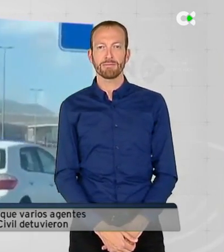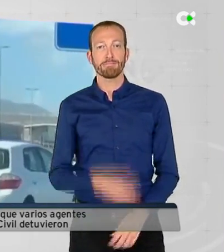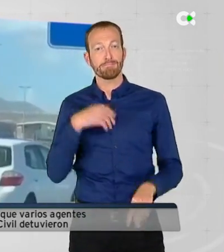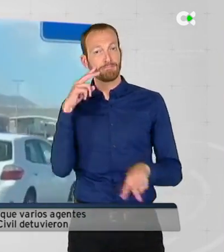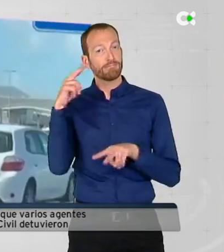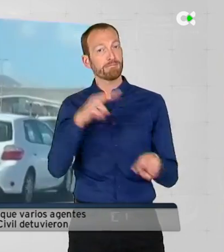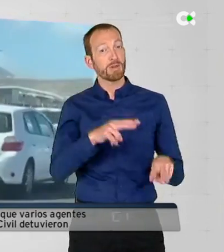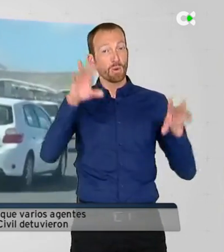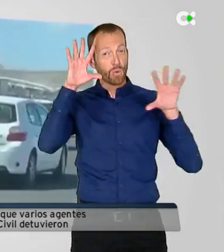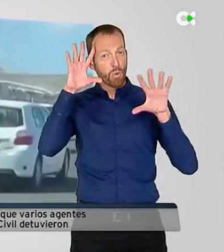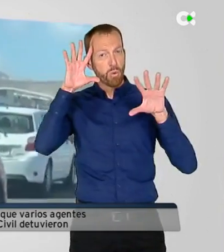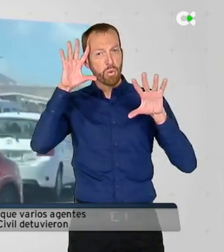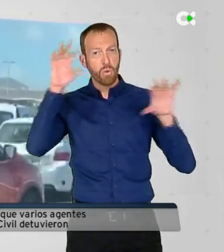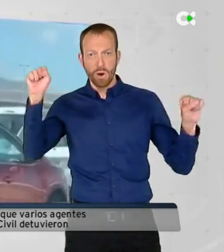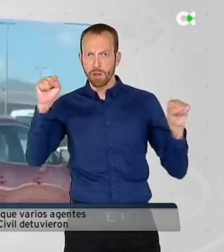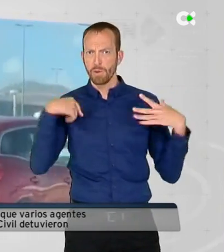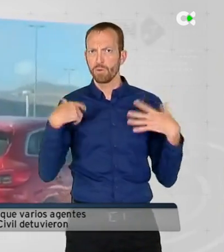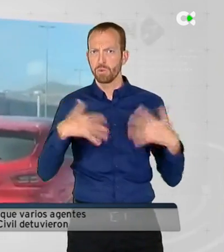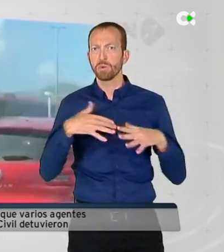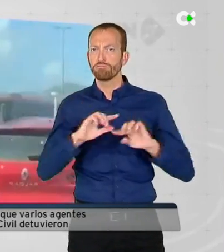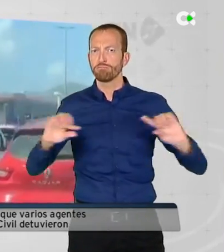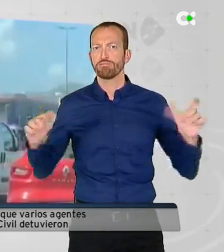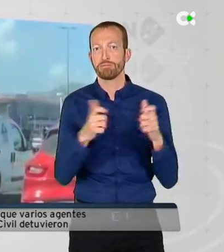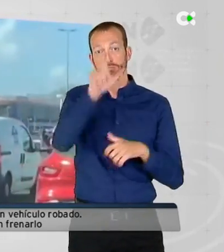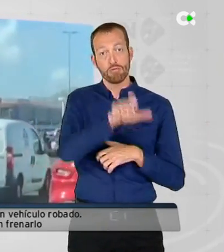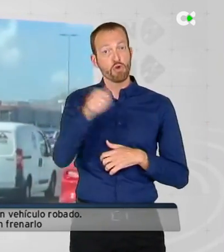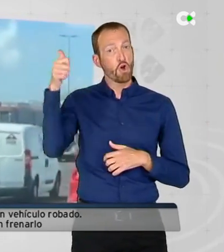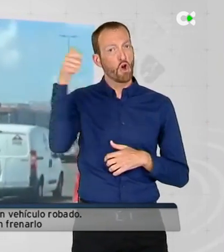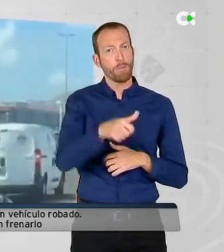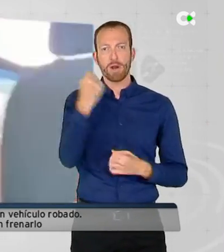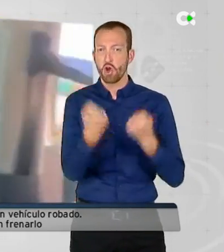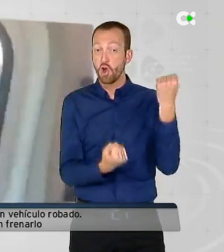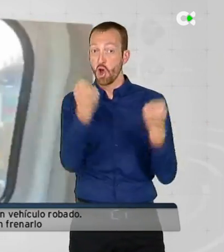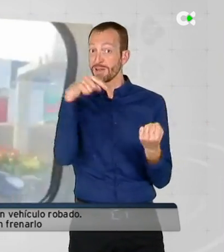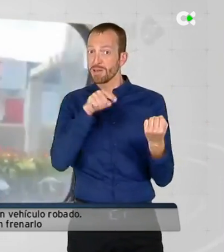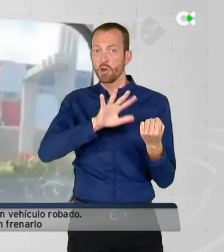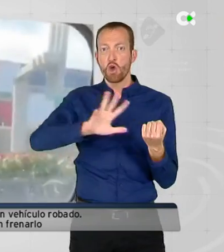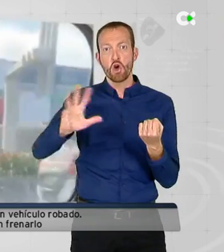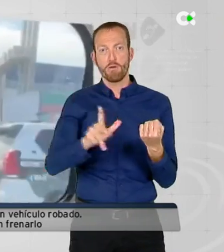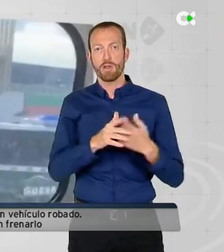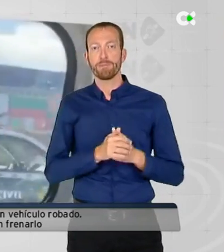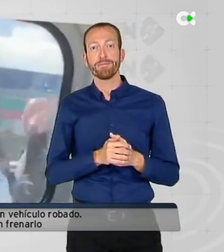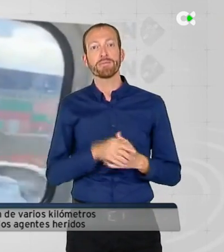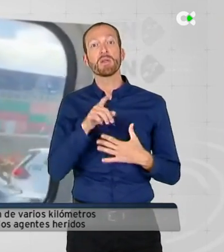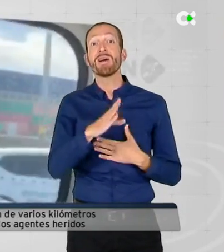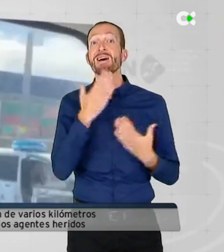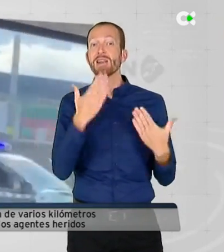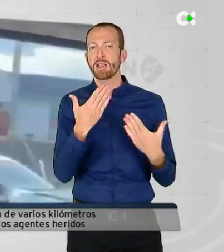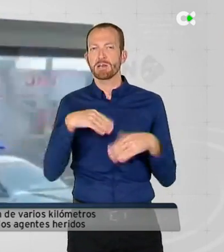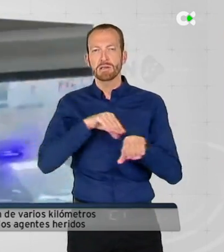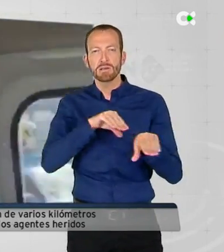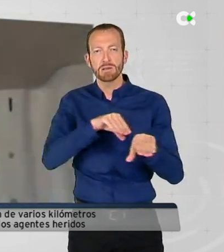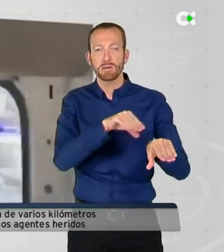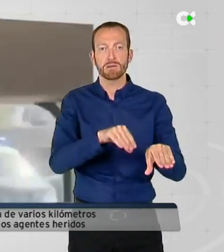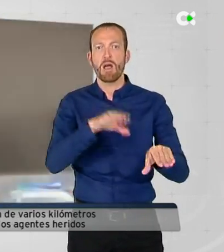Es el momento en el que varios agentes de la Guardia Civil detuvieron al conductor de un vehículo robado. Lograron frenarlo tras una